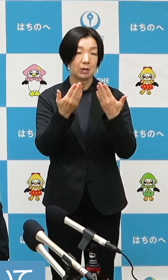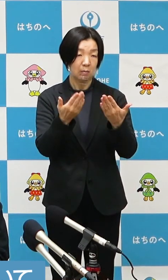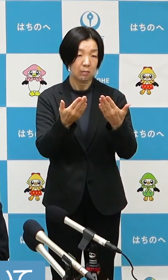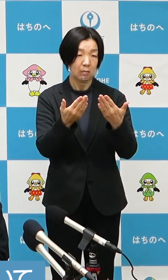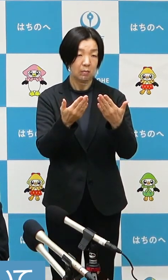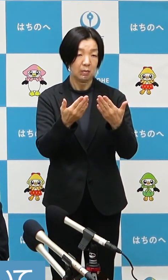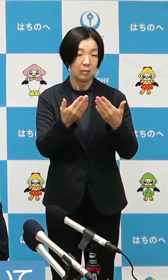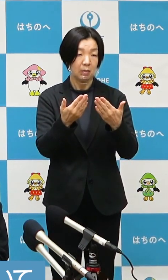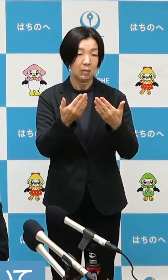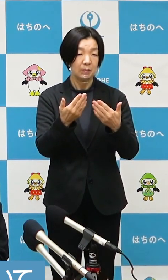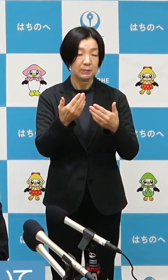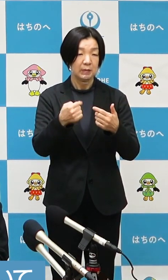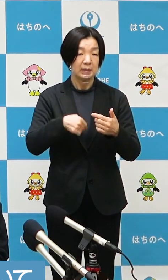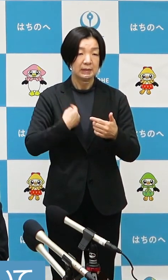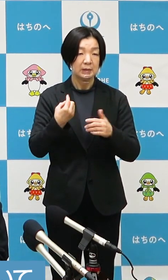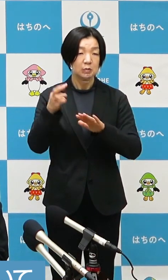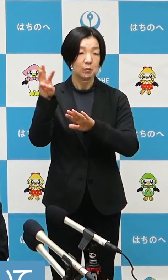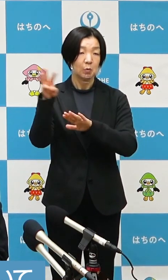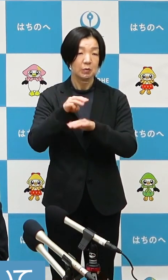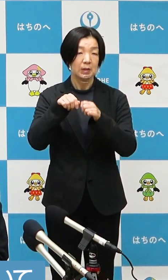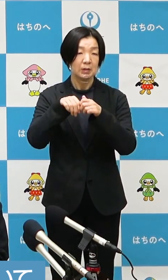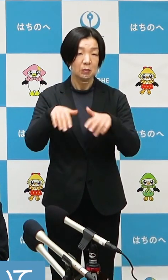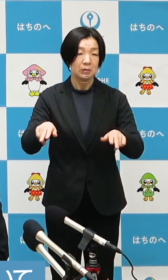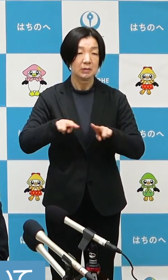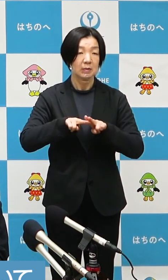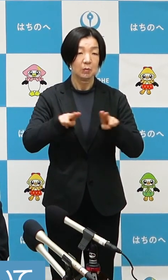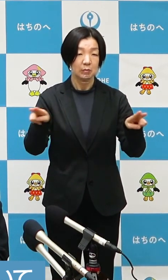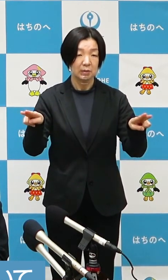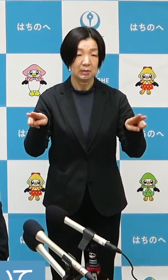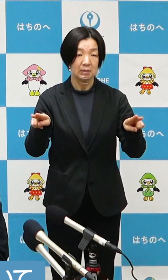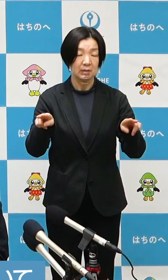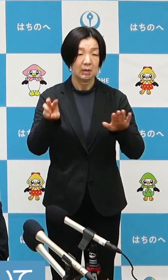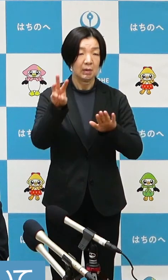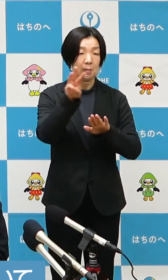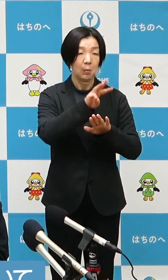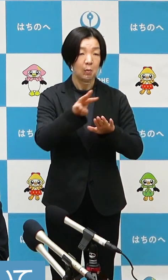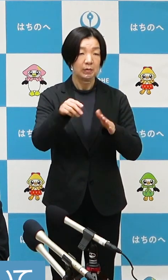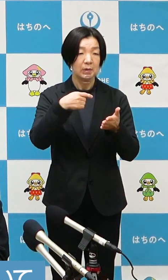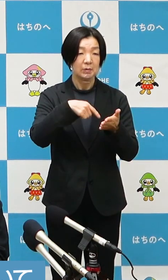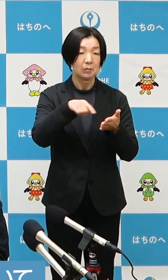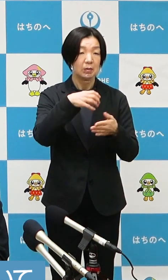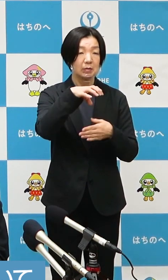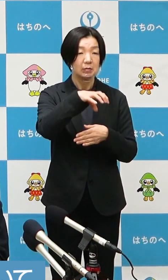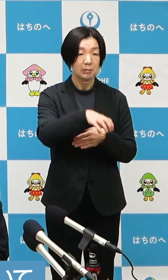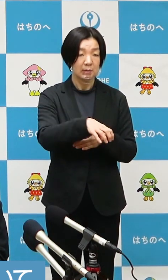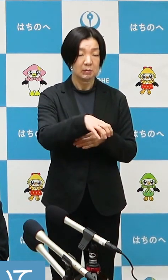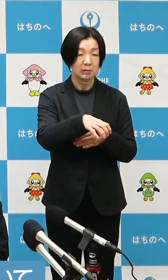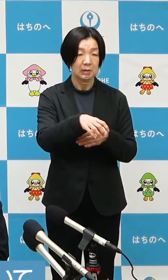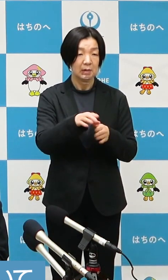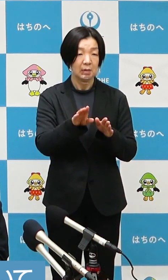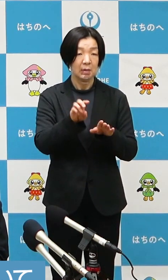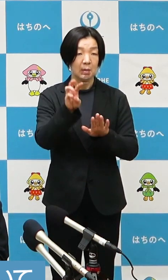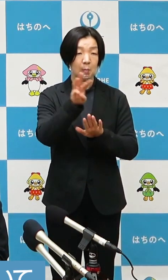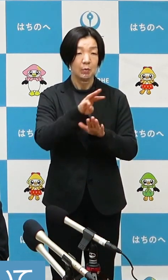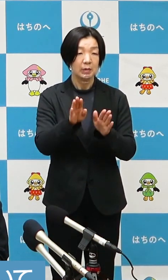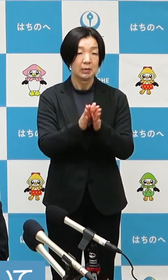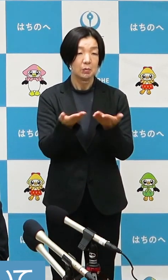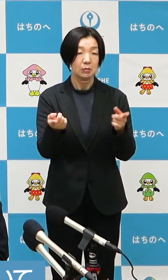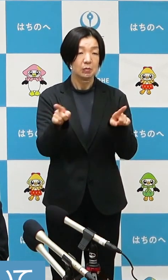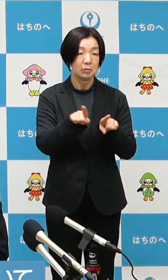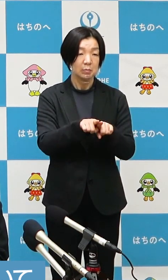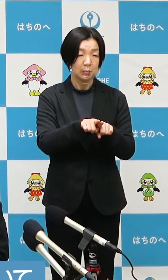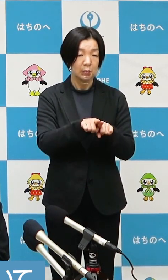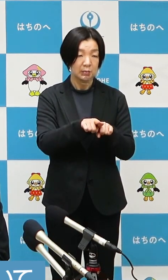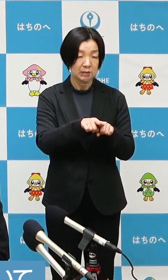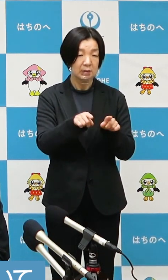市内の自主防災組織へ送付し防災教育の場で防災ノートと合わせて活用